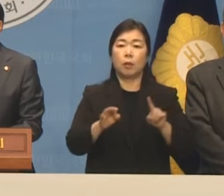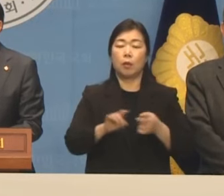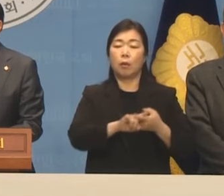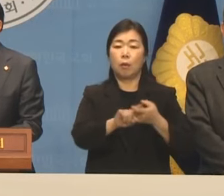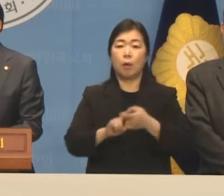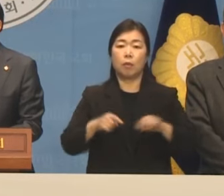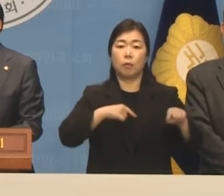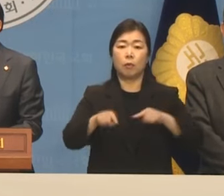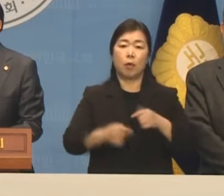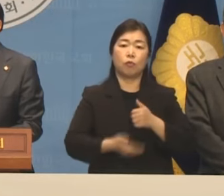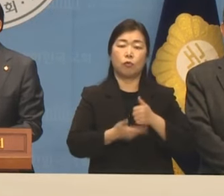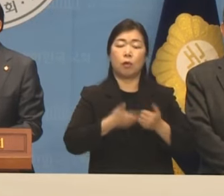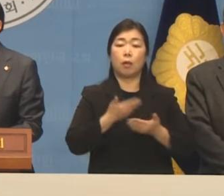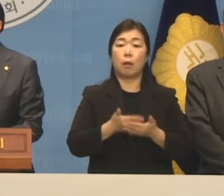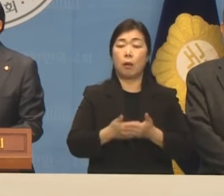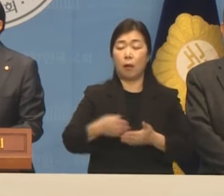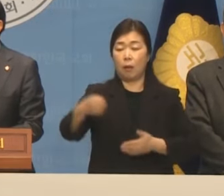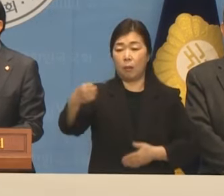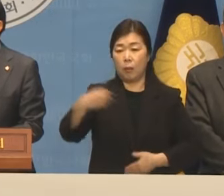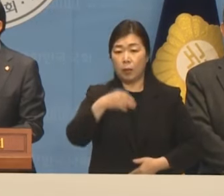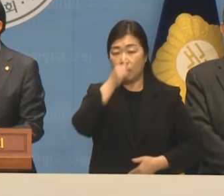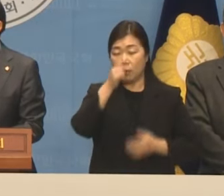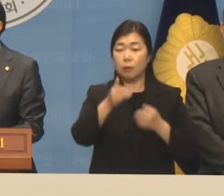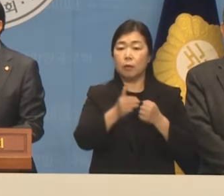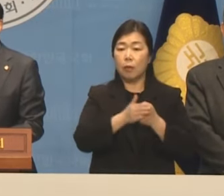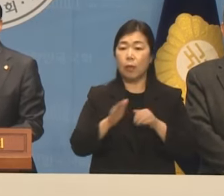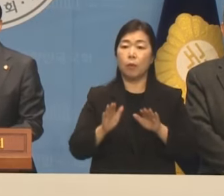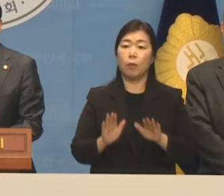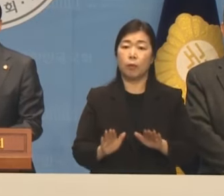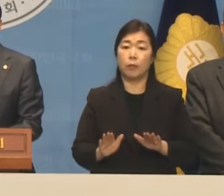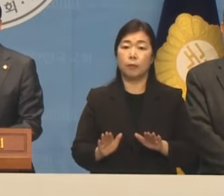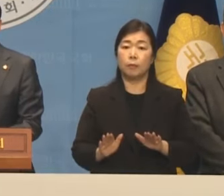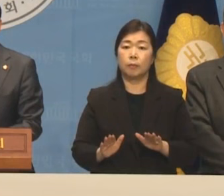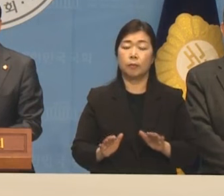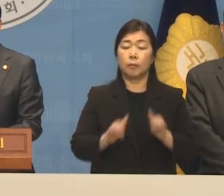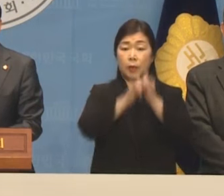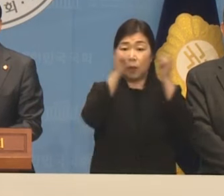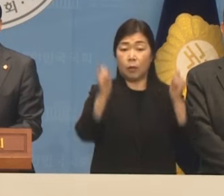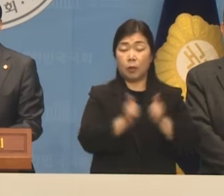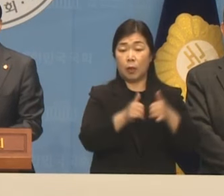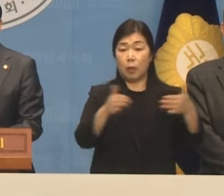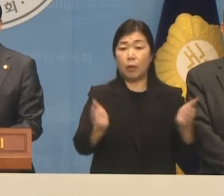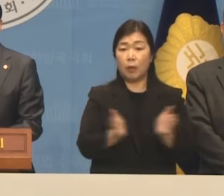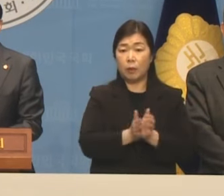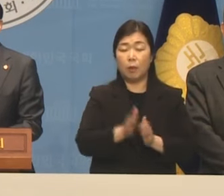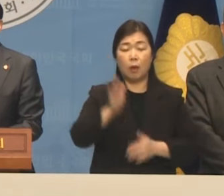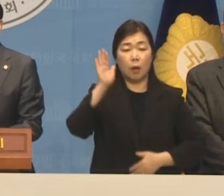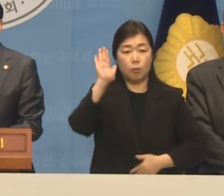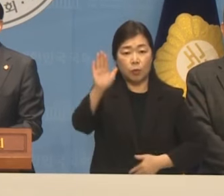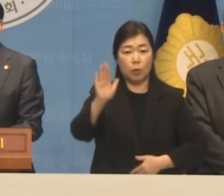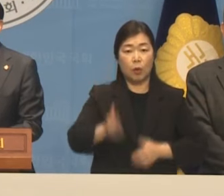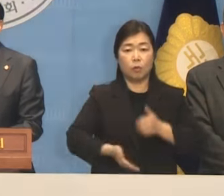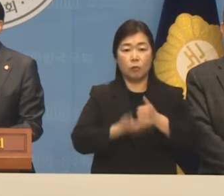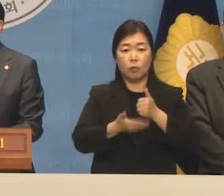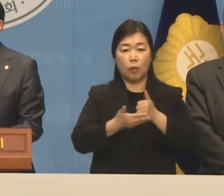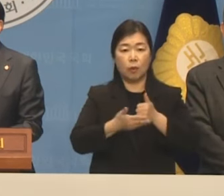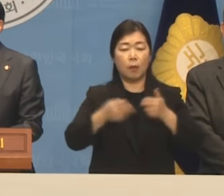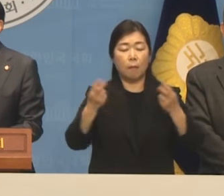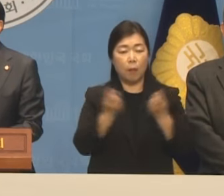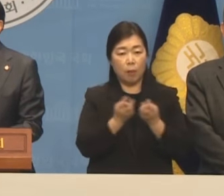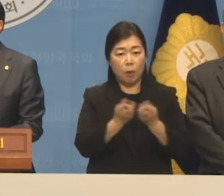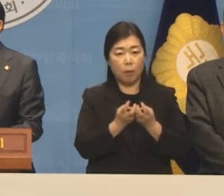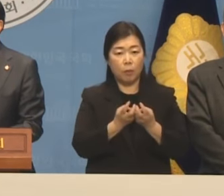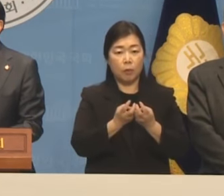추천해달라 이렇게 요청한 바가 있습니다. 이에 따라 오늘 시민사회에서 향후에 그 추천 기구를 어떻게